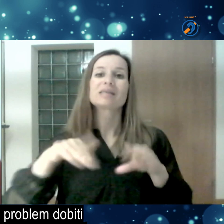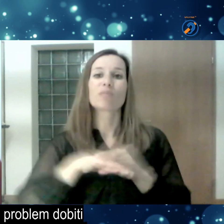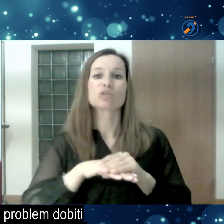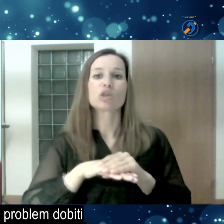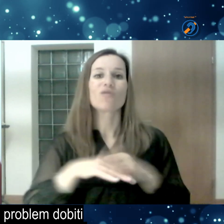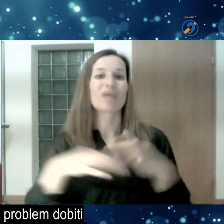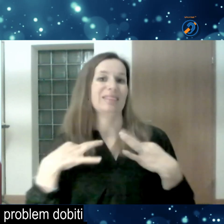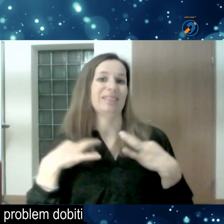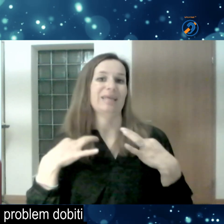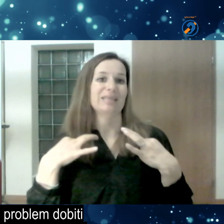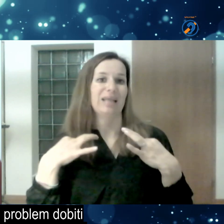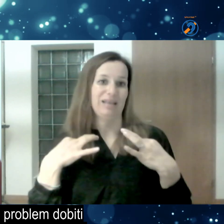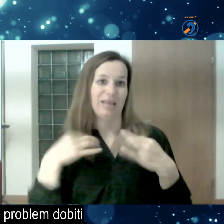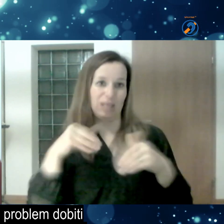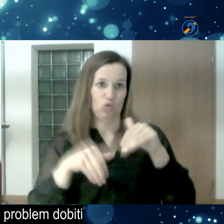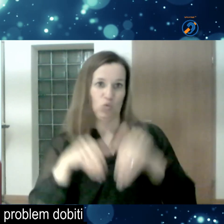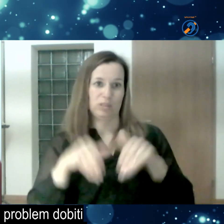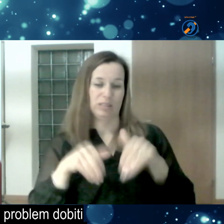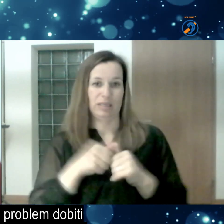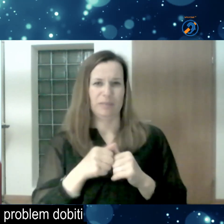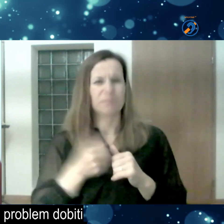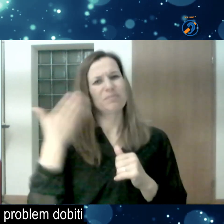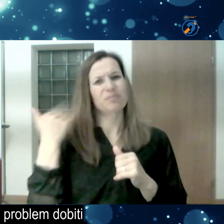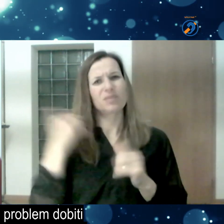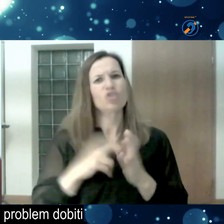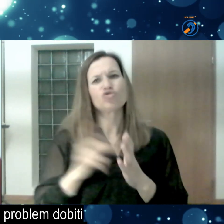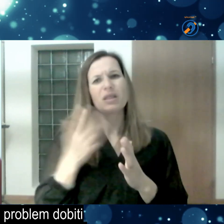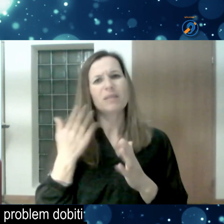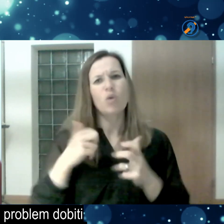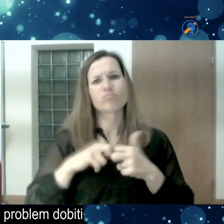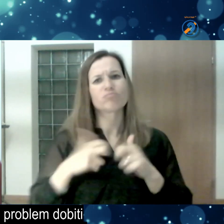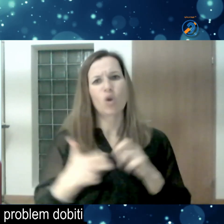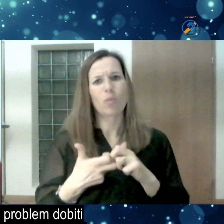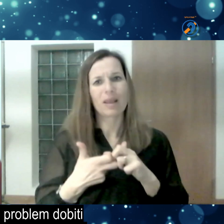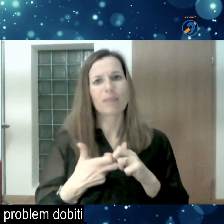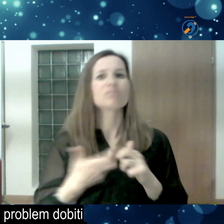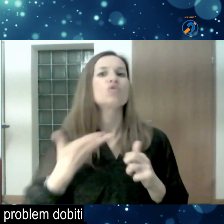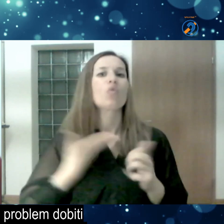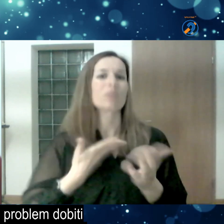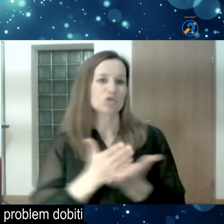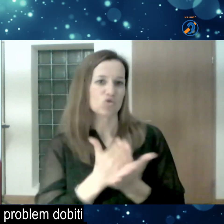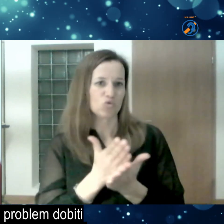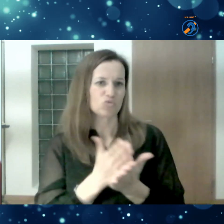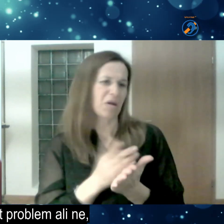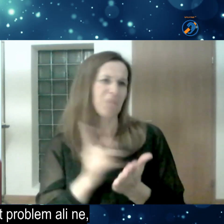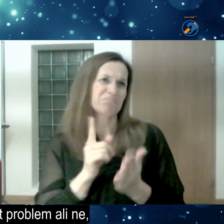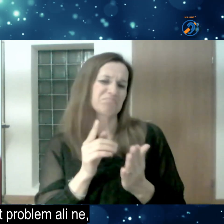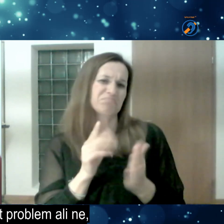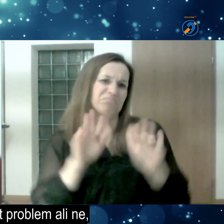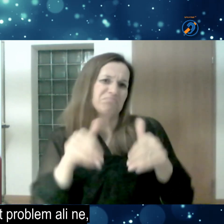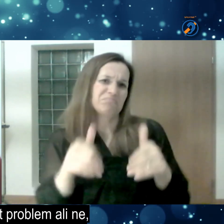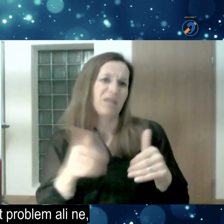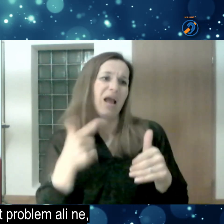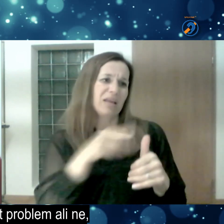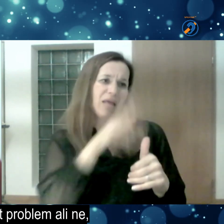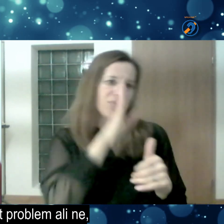tekstilni industriji. Takrat še ni bil to tak problem službo dobiti, niso se toliko ukvarjali s tem, a